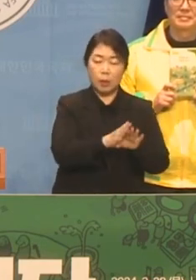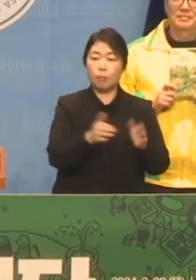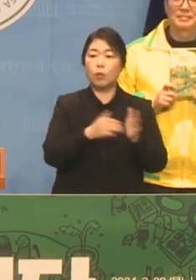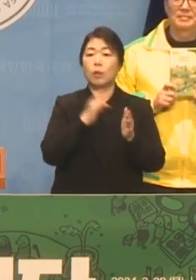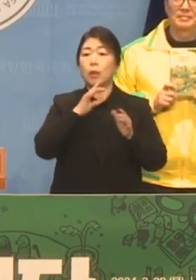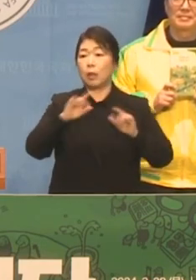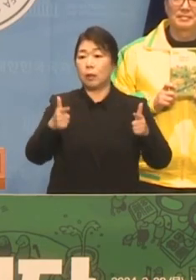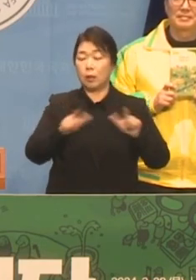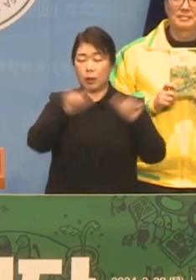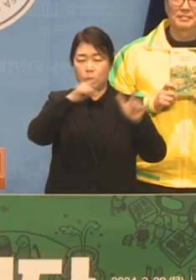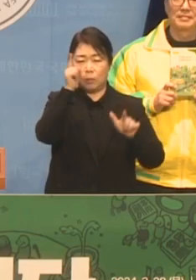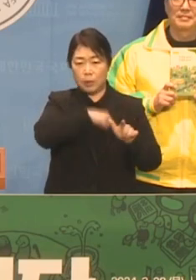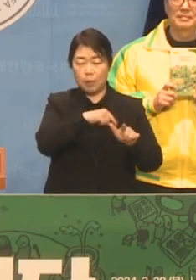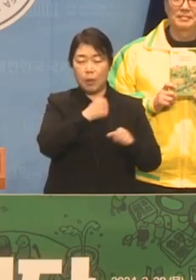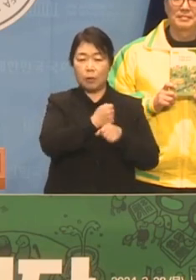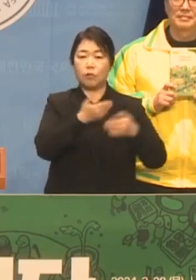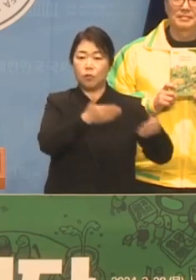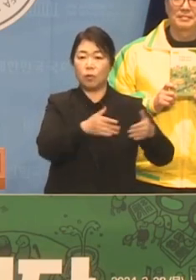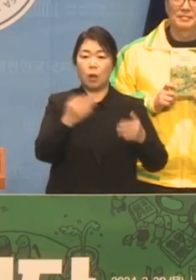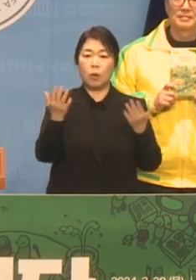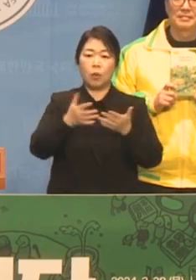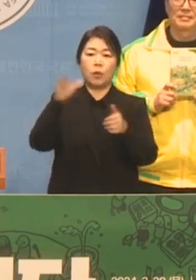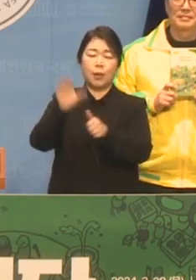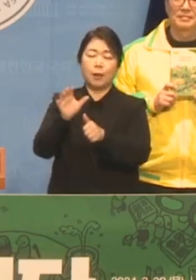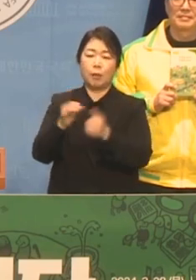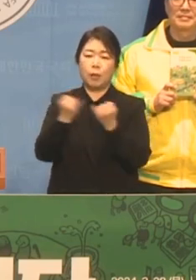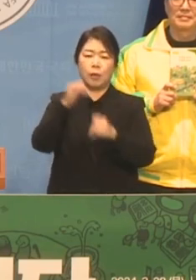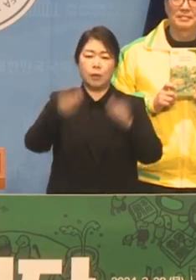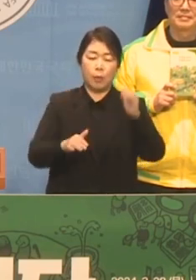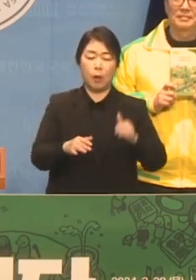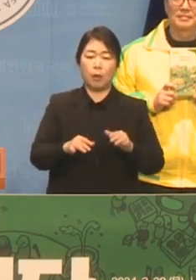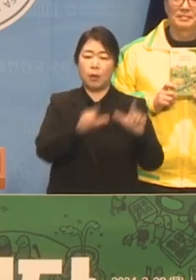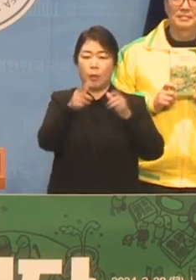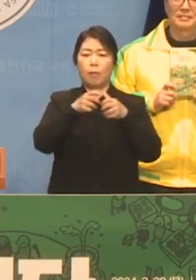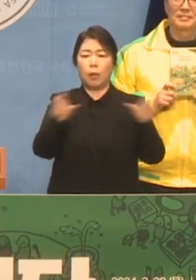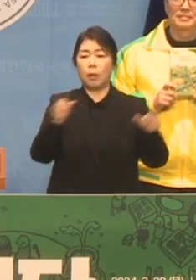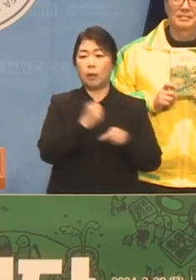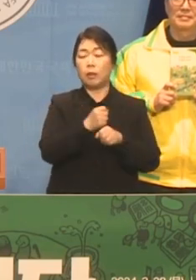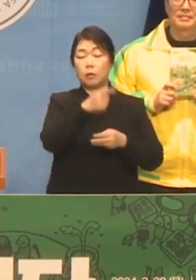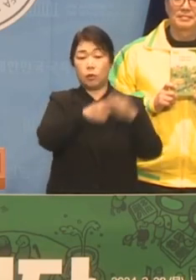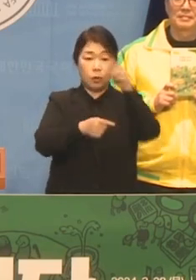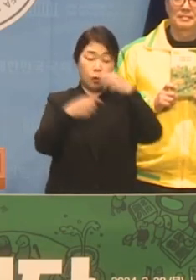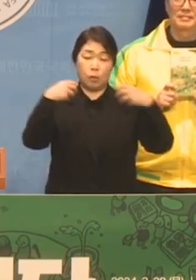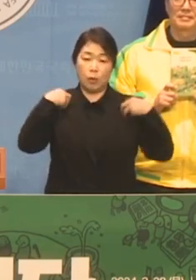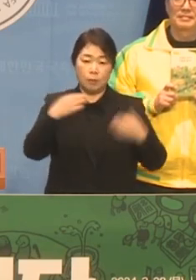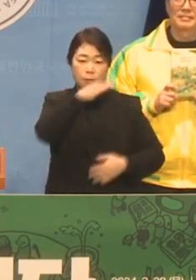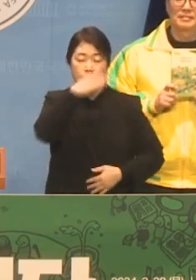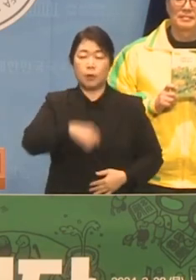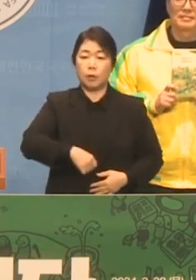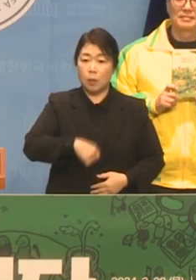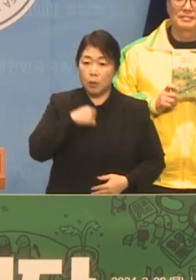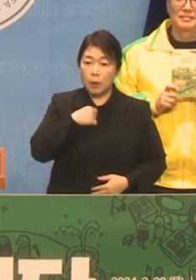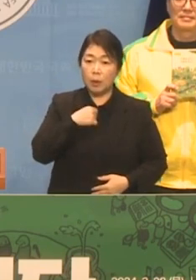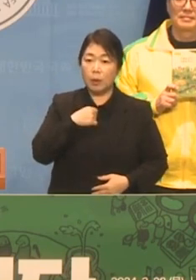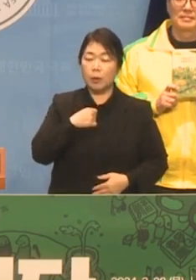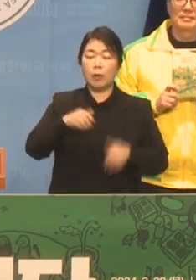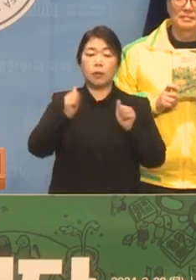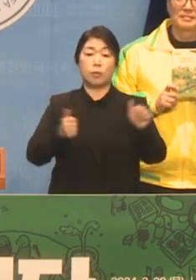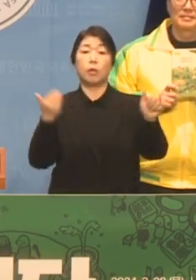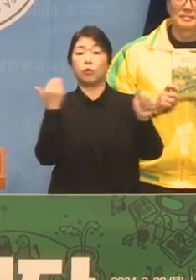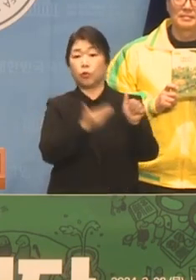기후악당 노동탄압 여성차별 민생파탄 윤성열 정권을 정의롭고 정의롭게